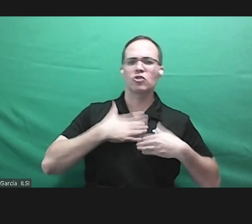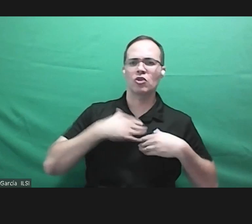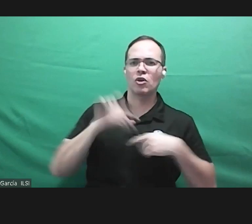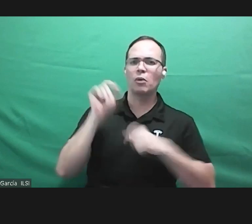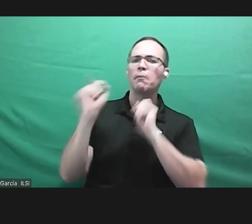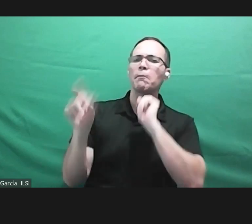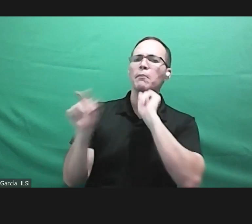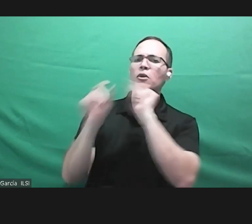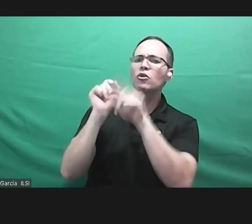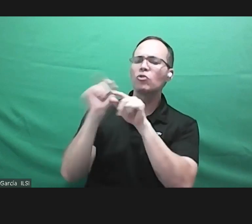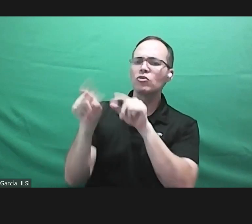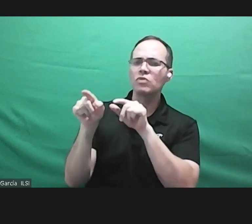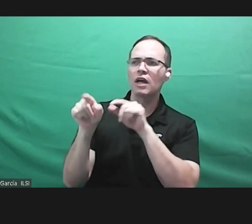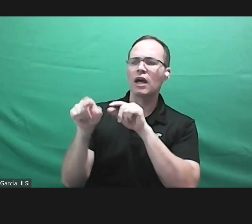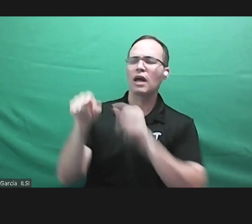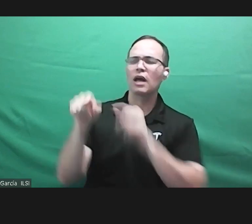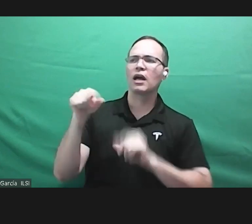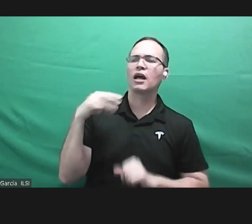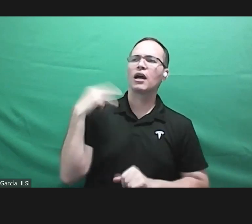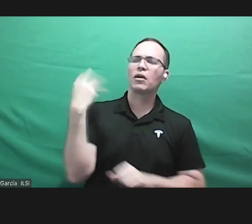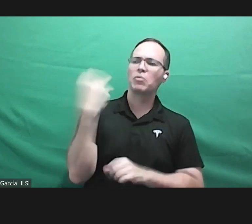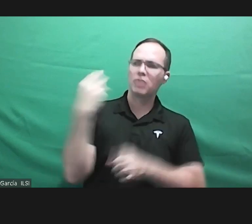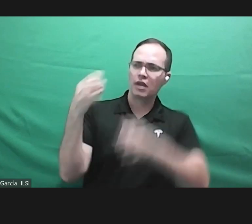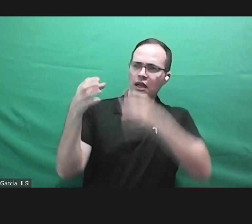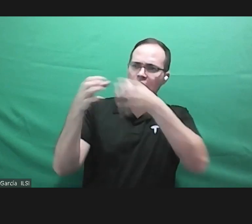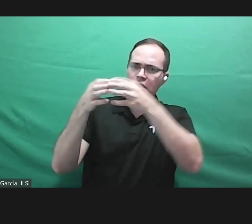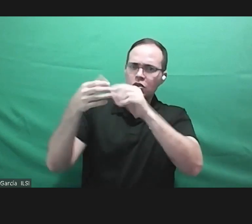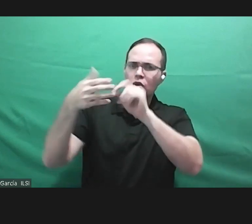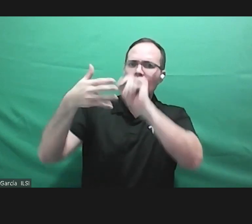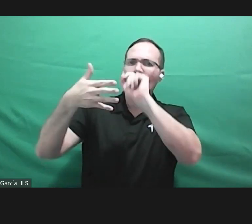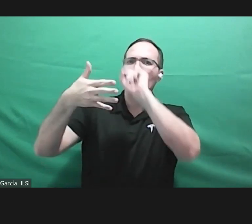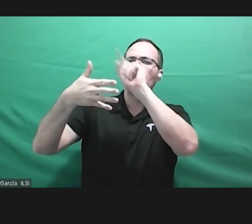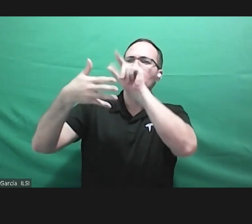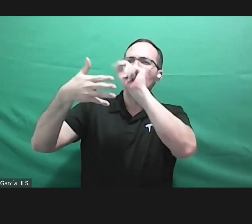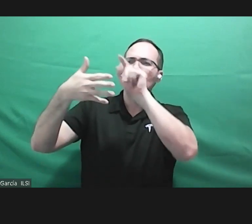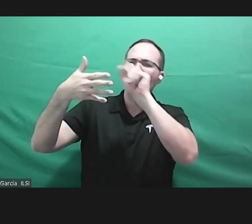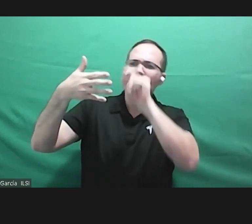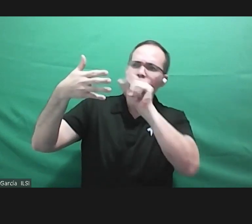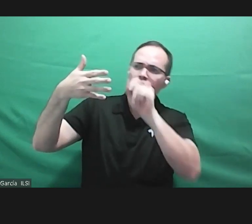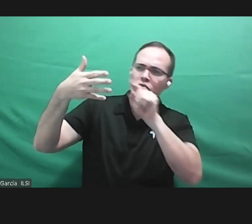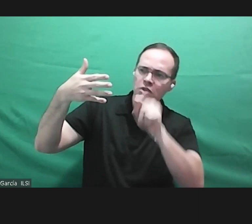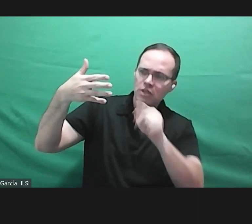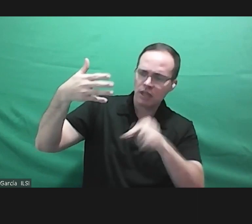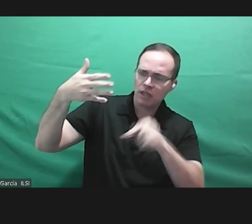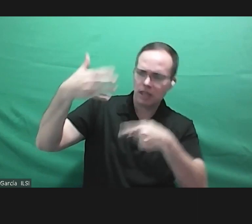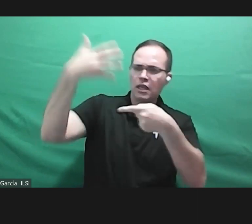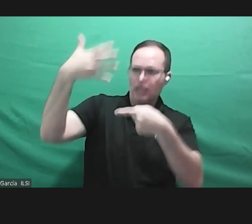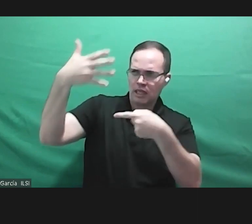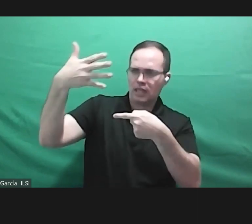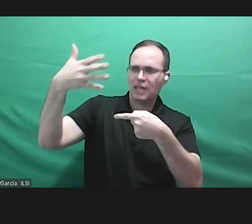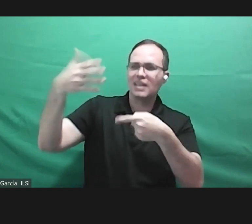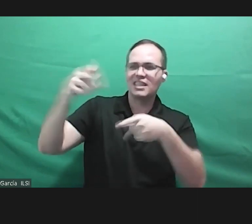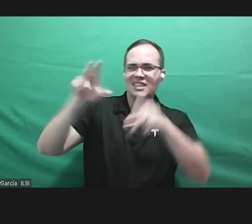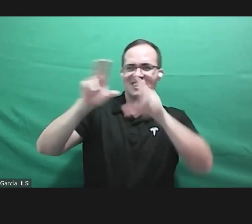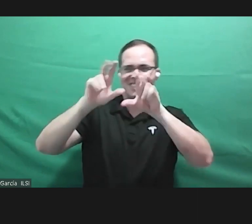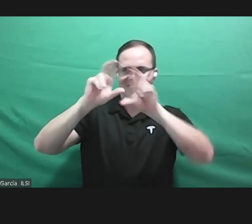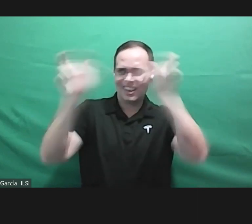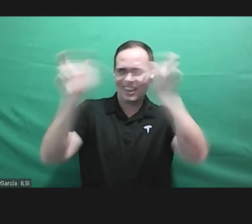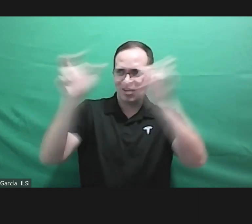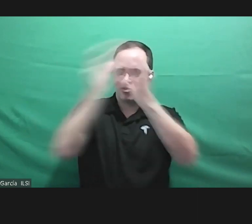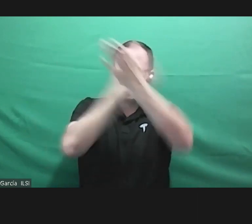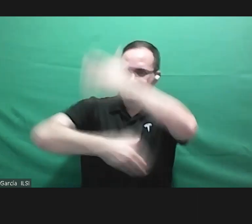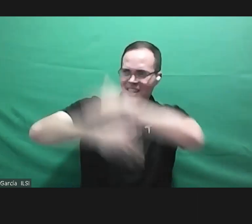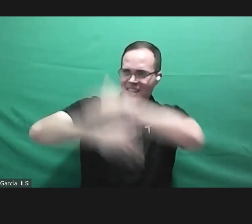Washington, las preguntas acerca de la discapacidad también nos pueden arrojar con claridad, sí,